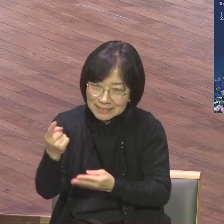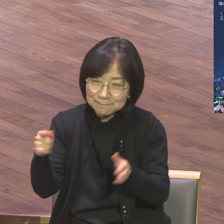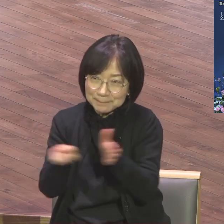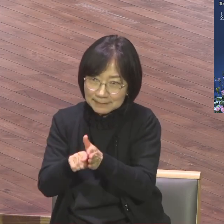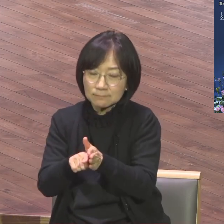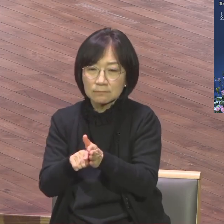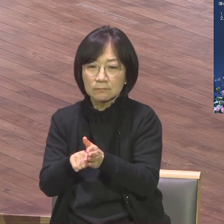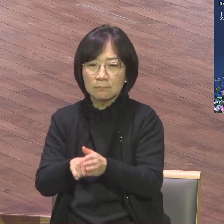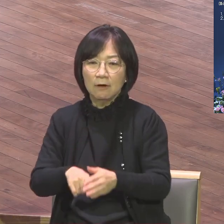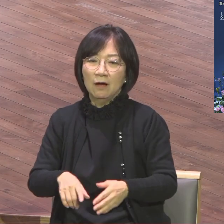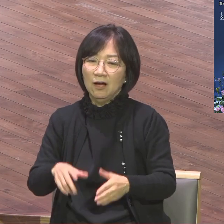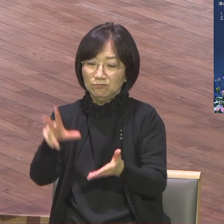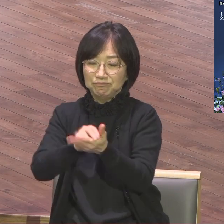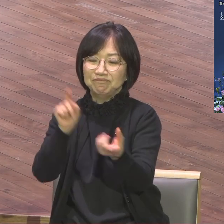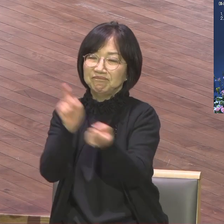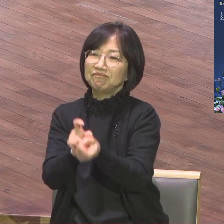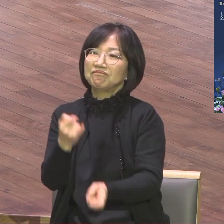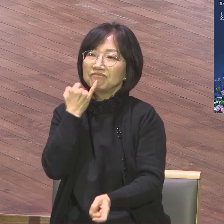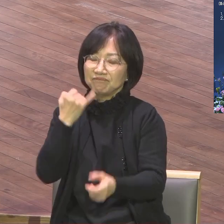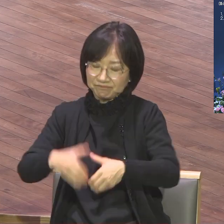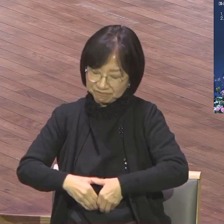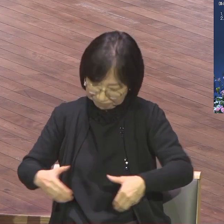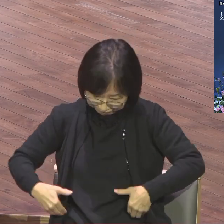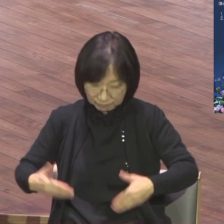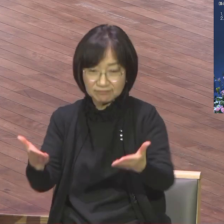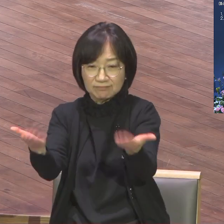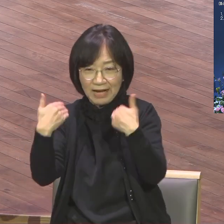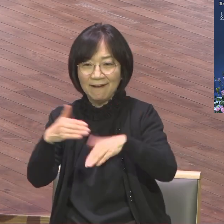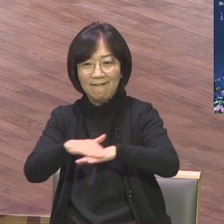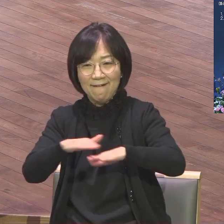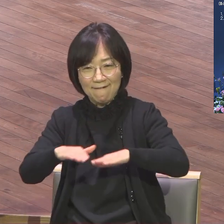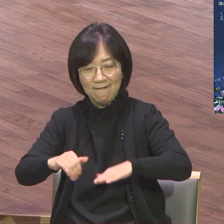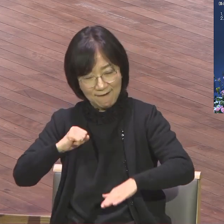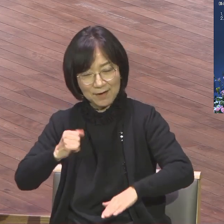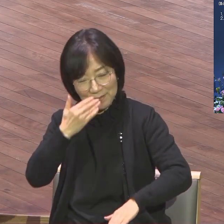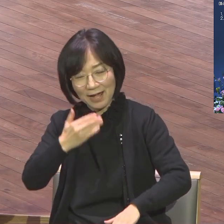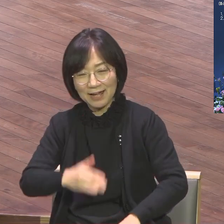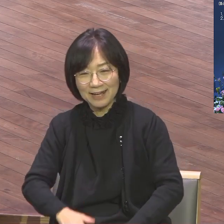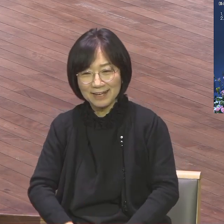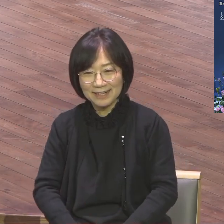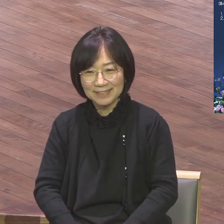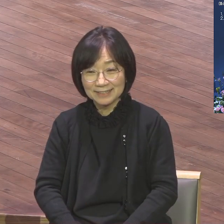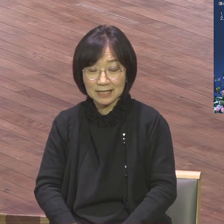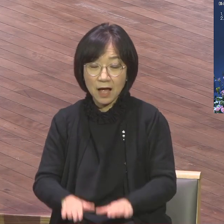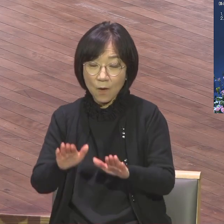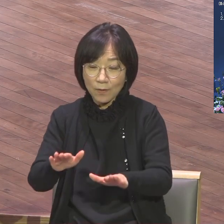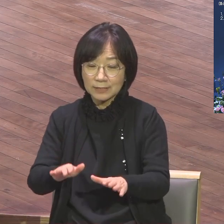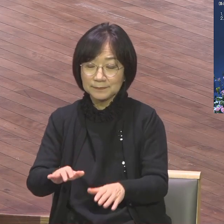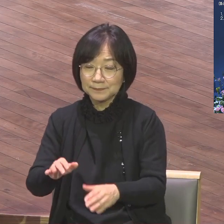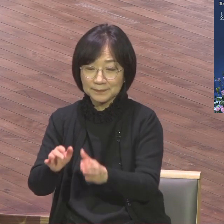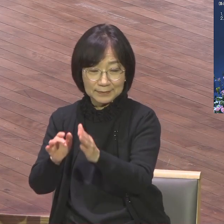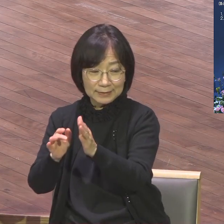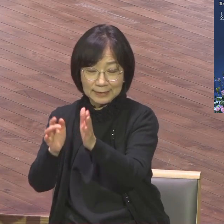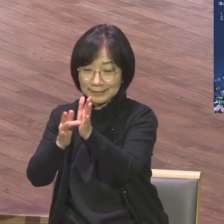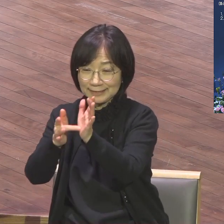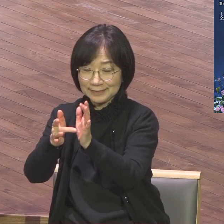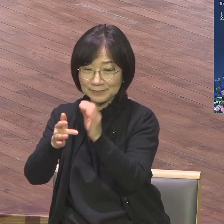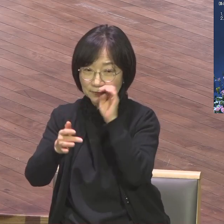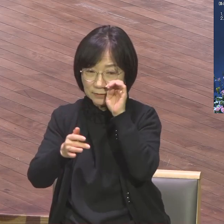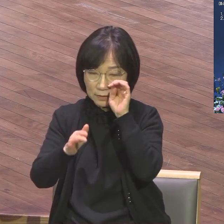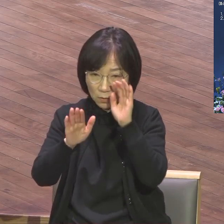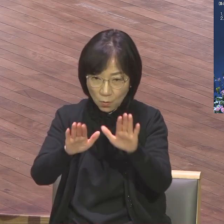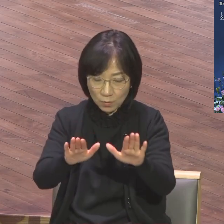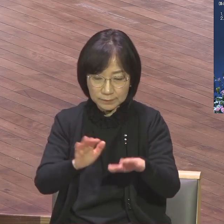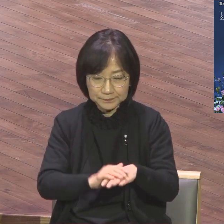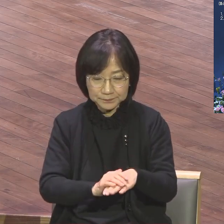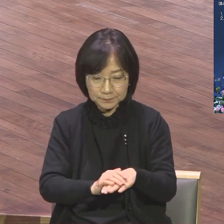정말 리얼하게 나오죠. 예수님께서 야이로의 집을 가시는 중에 한 가지 사건이 발생했잖아요. 열두일을 앓는 혈루증 여인을